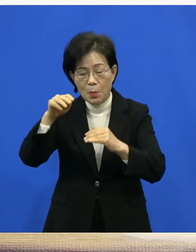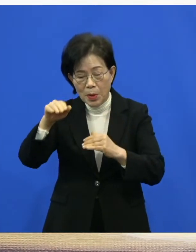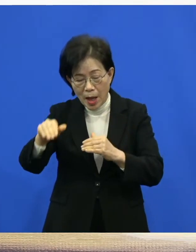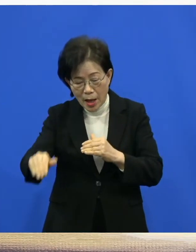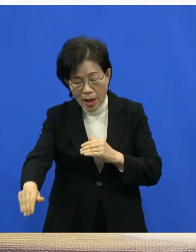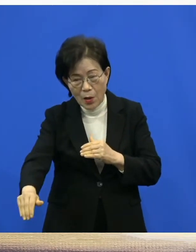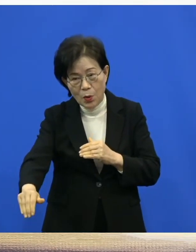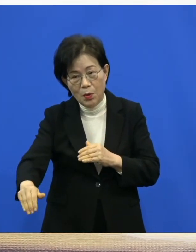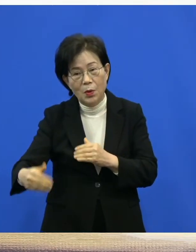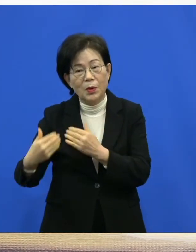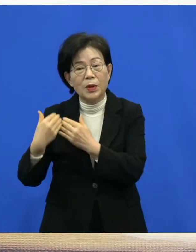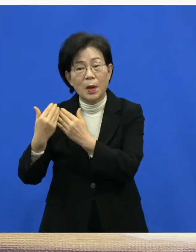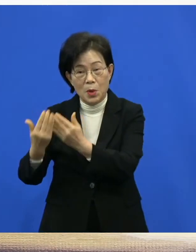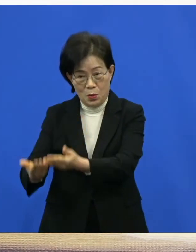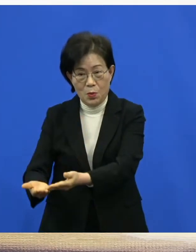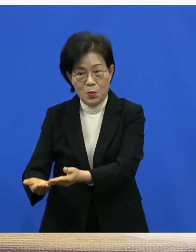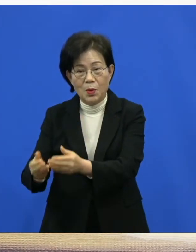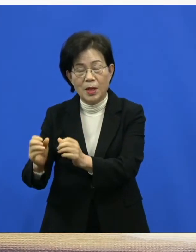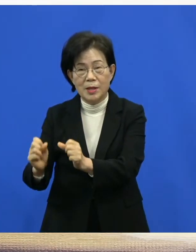두셨다는.